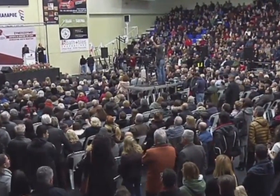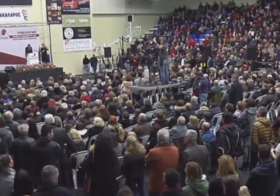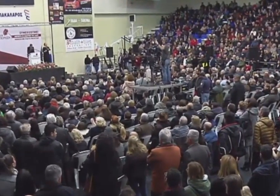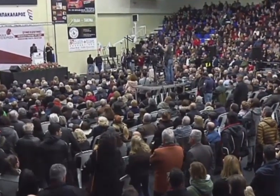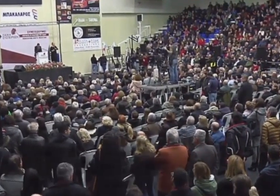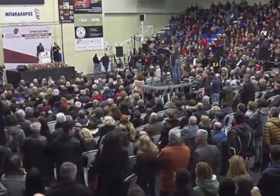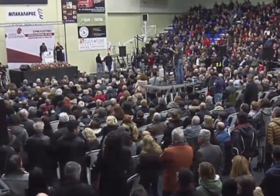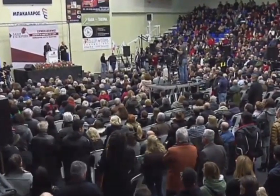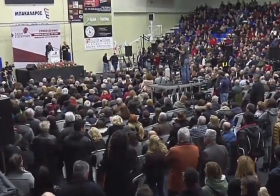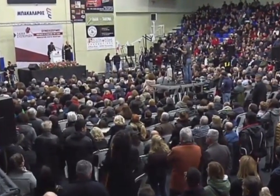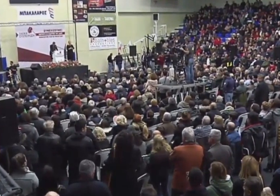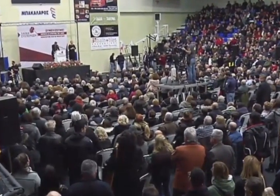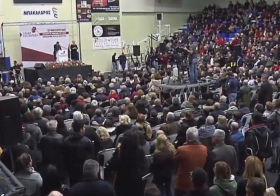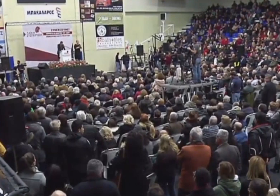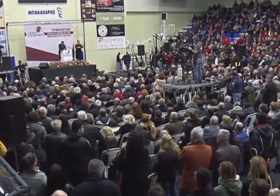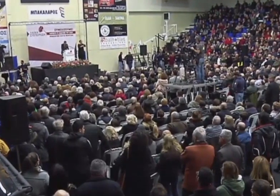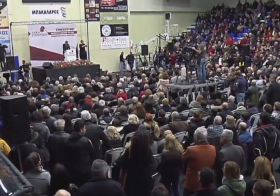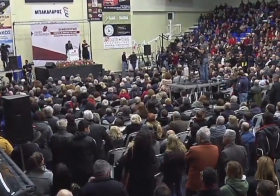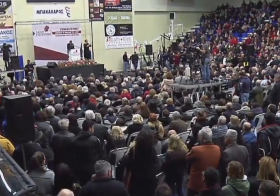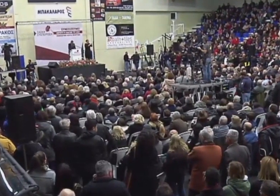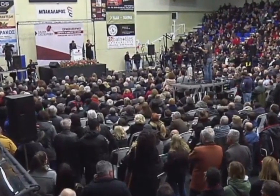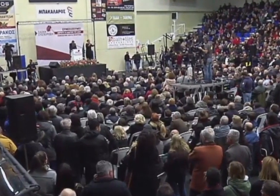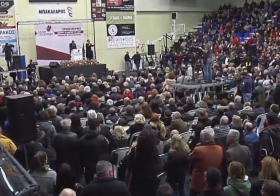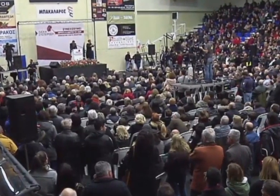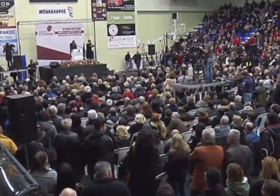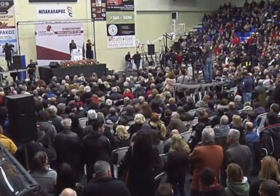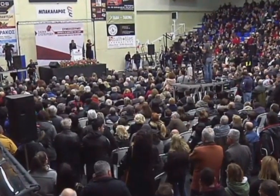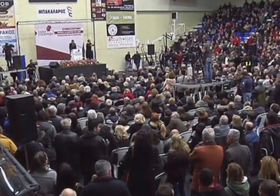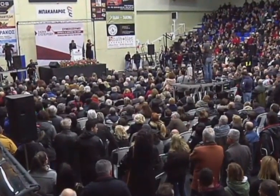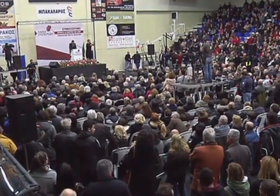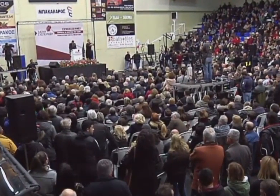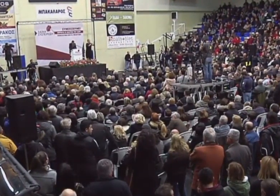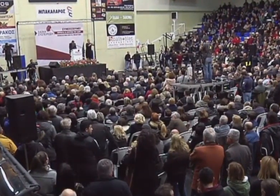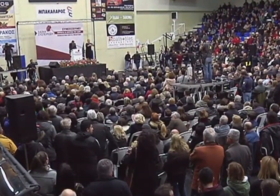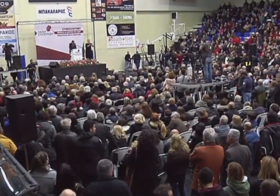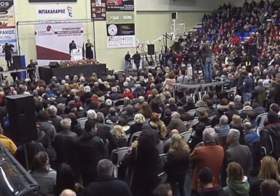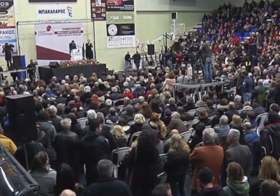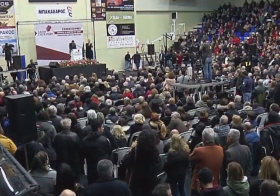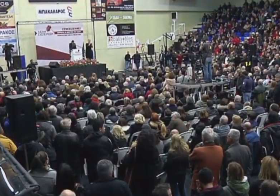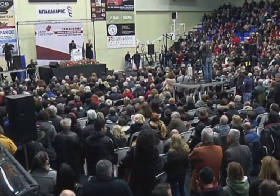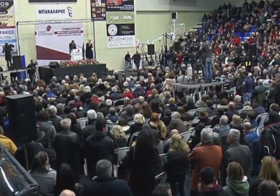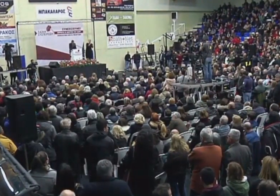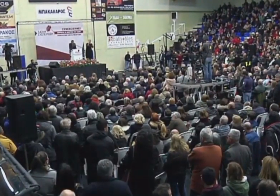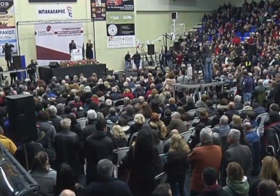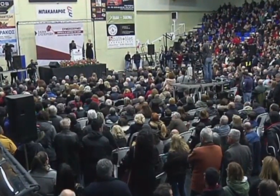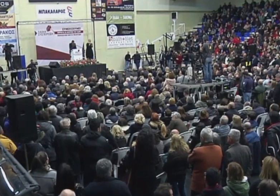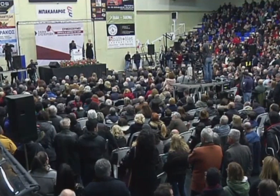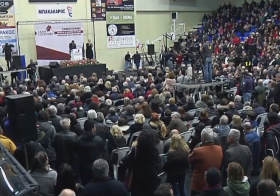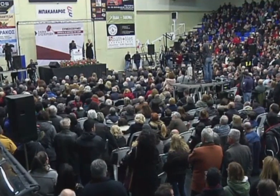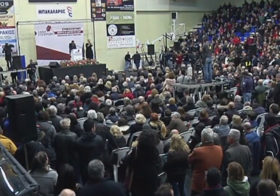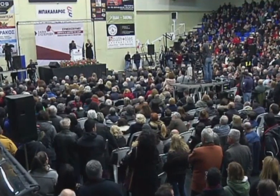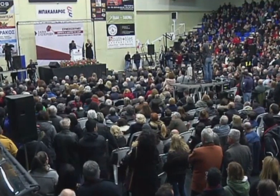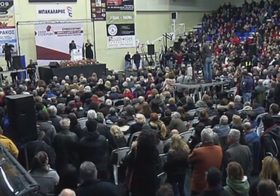με καρναβουλουπόλης, συμμετοχή σχολείων και συλλόγων. Σε συνεργασία με τους εργαζόμενους του